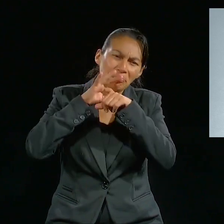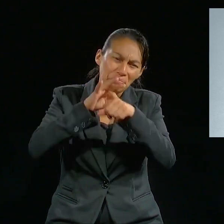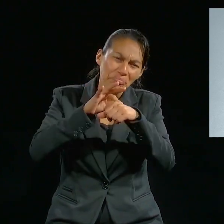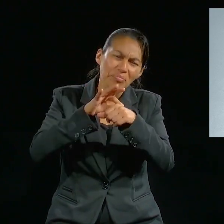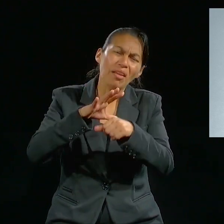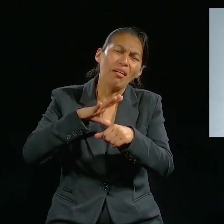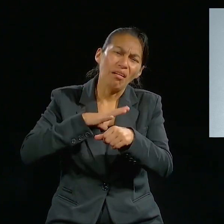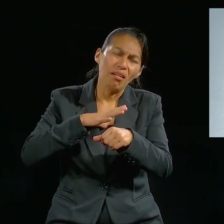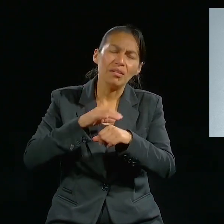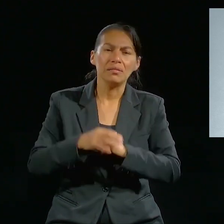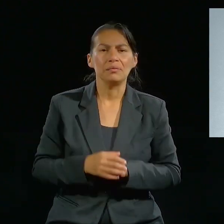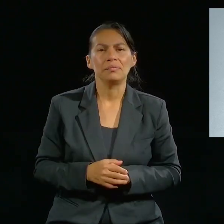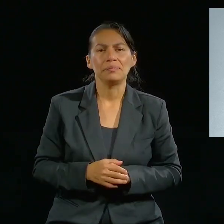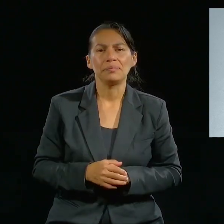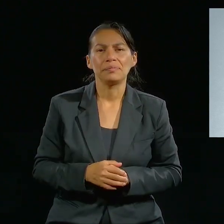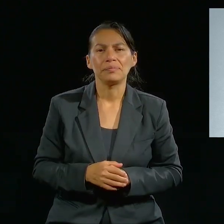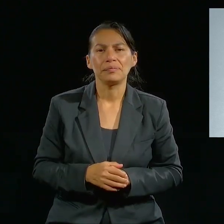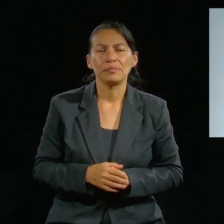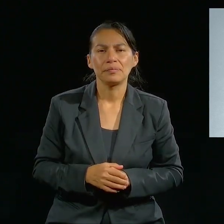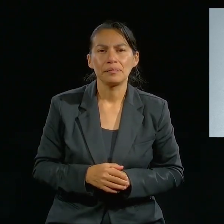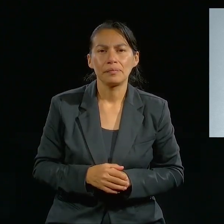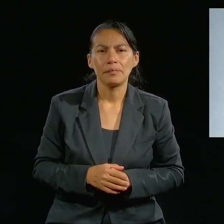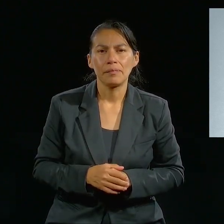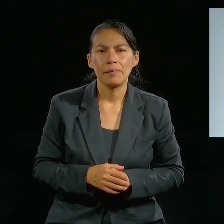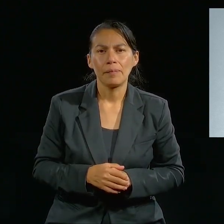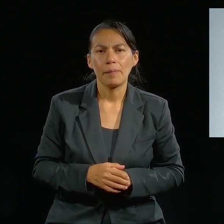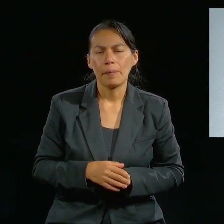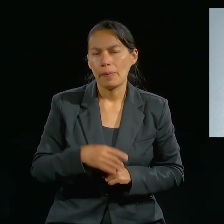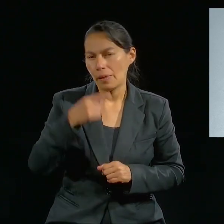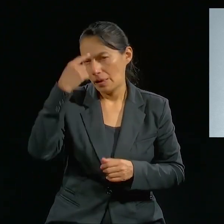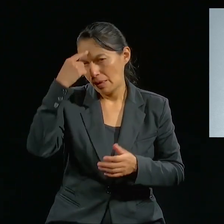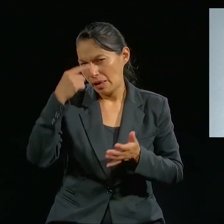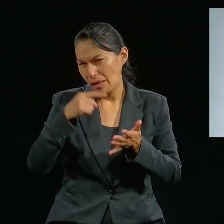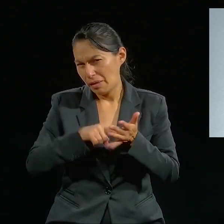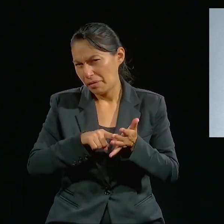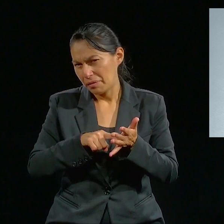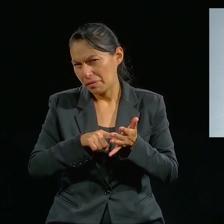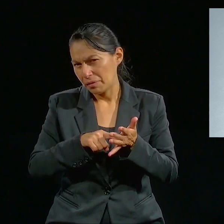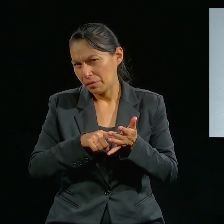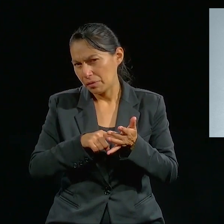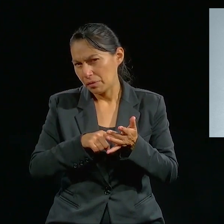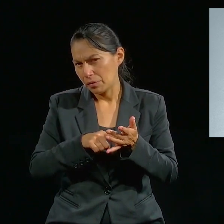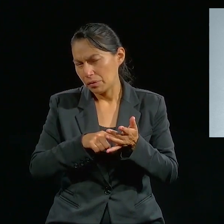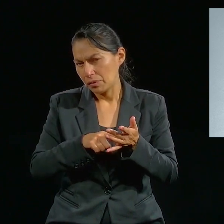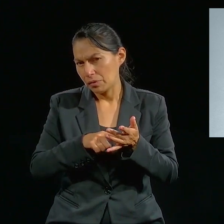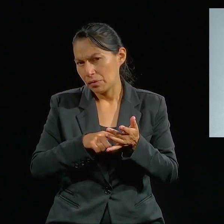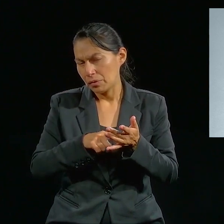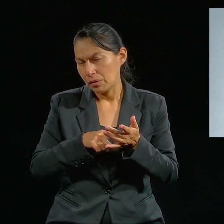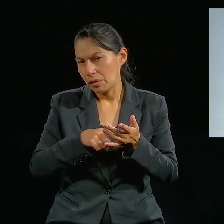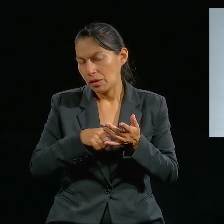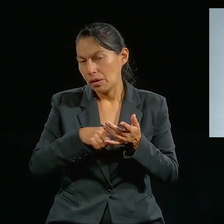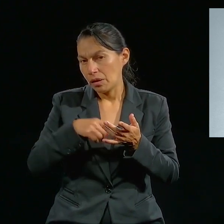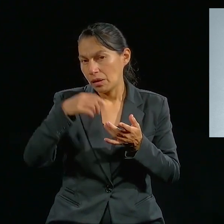vives tú esa relación con Dios. Creo que una de las experiencias